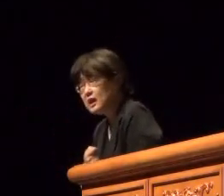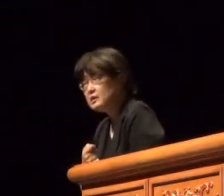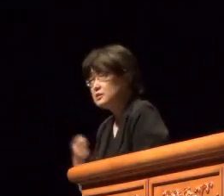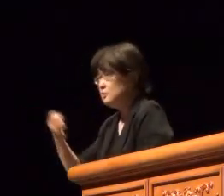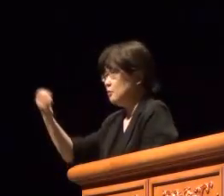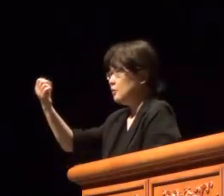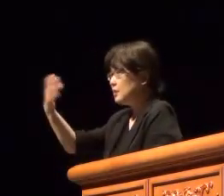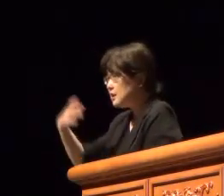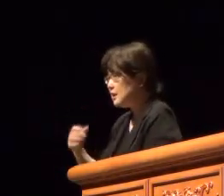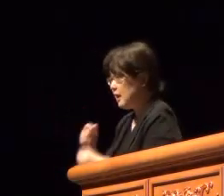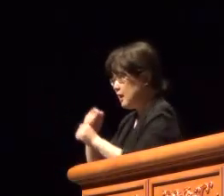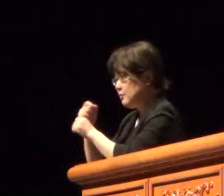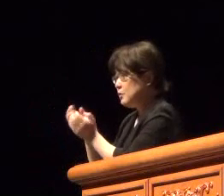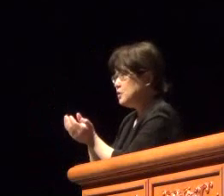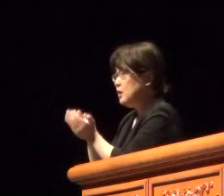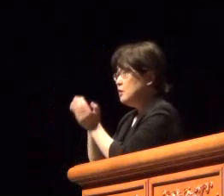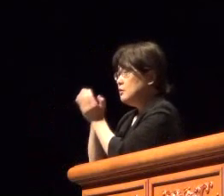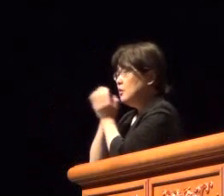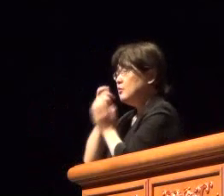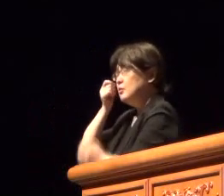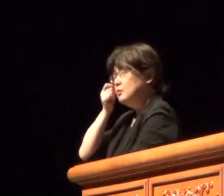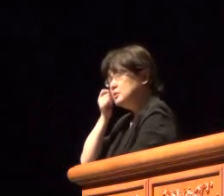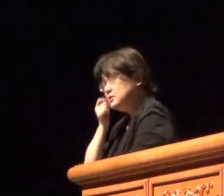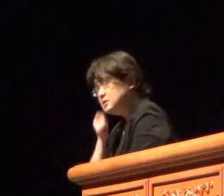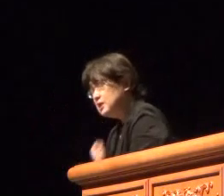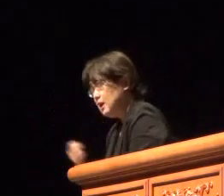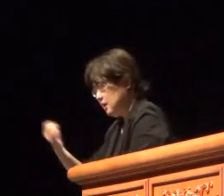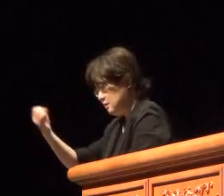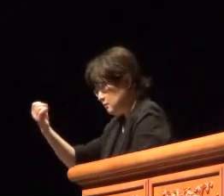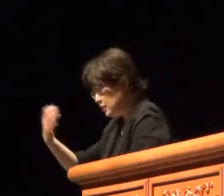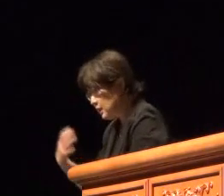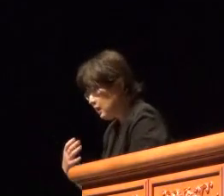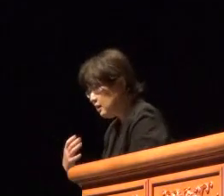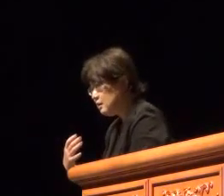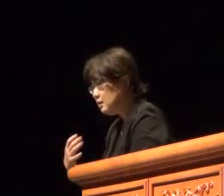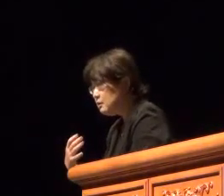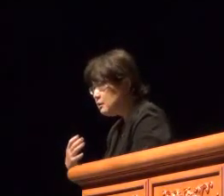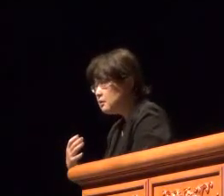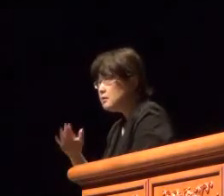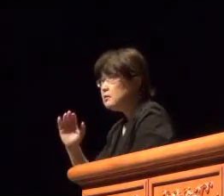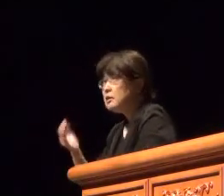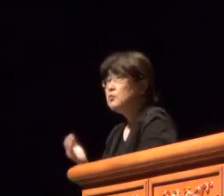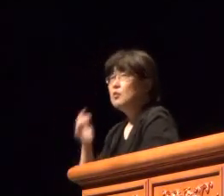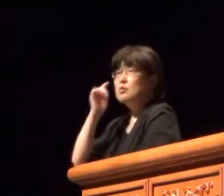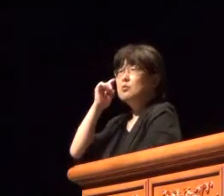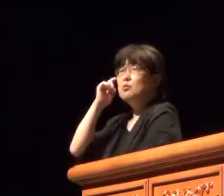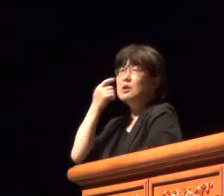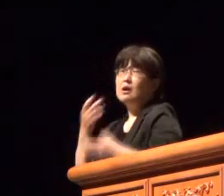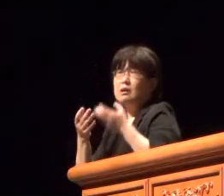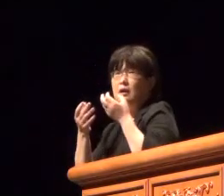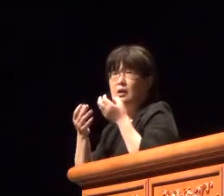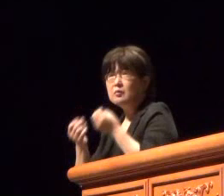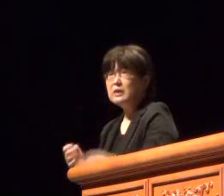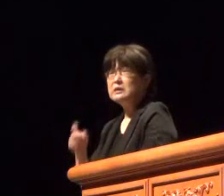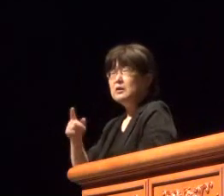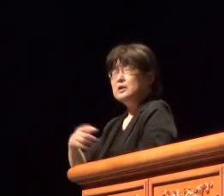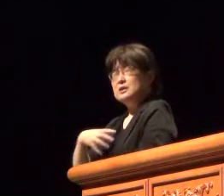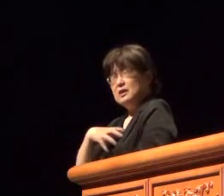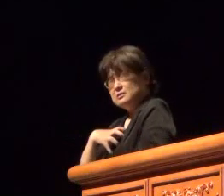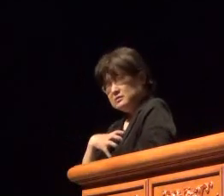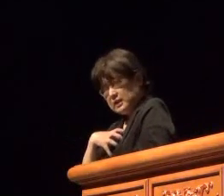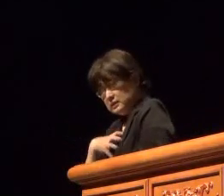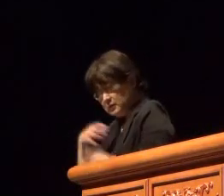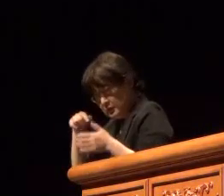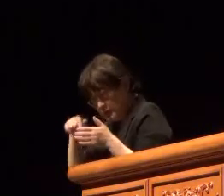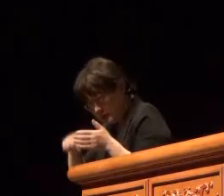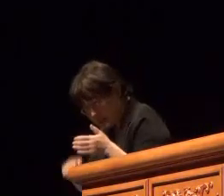味噌汁飲むのもつらい。でもこう考えました。こんな悔しさの中